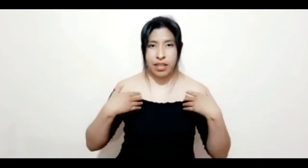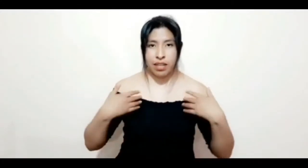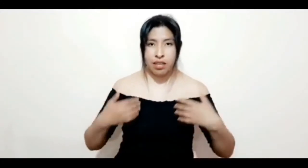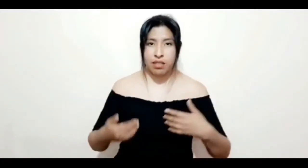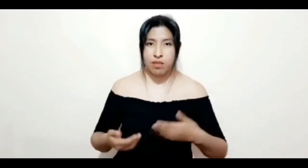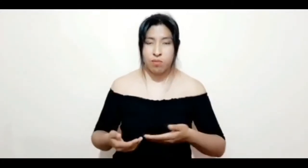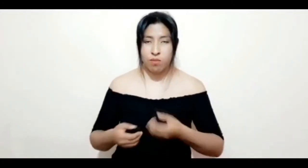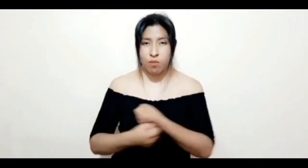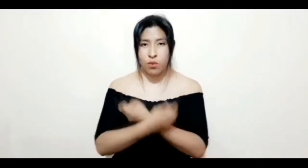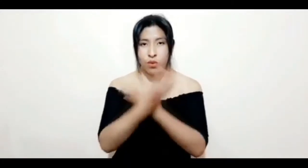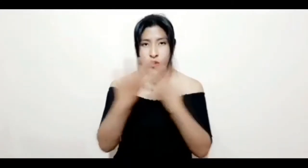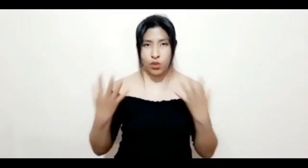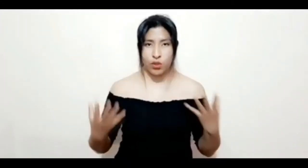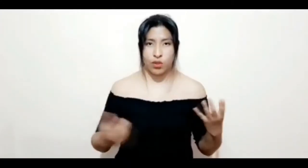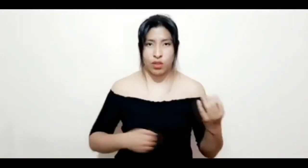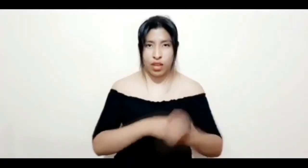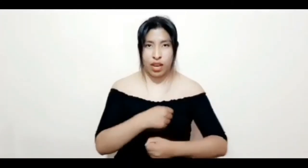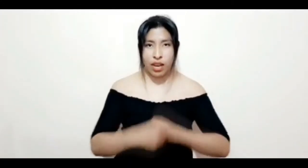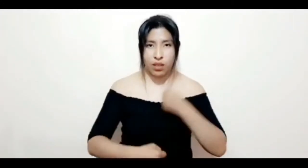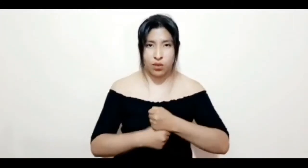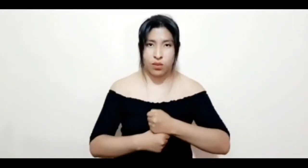tiene muchos años.